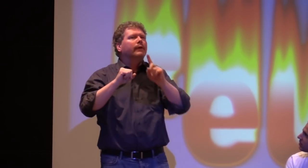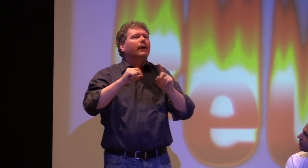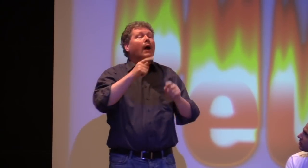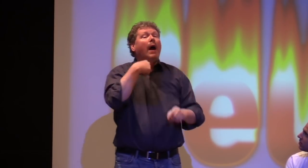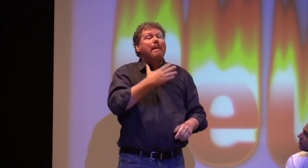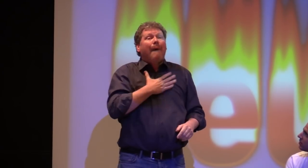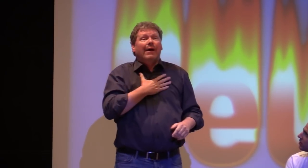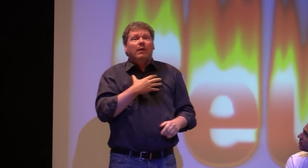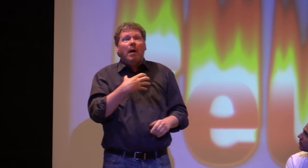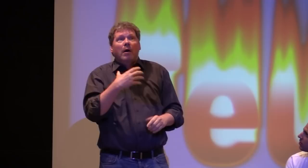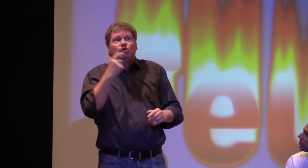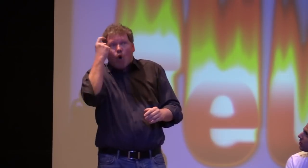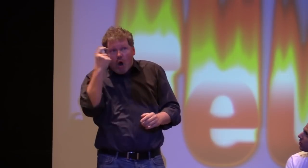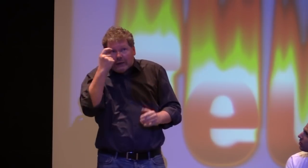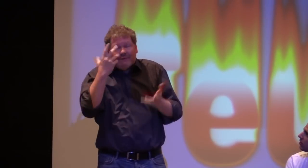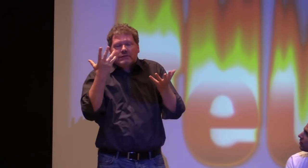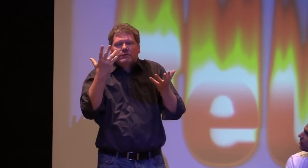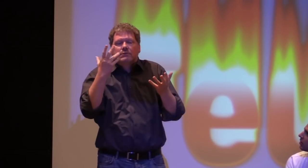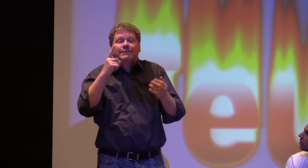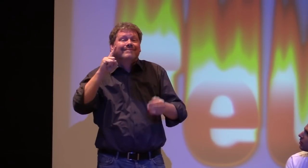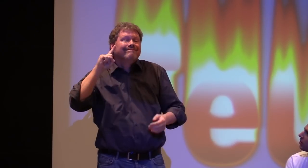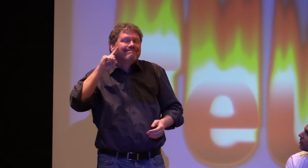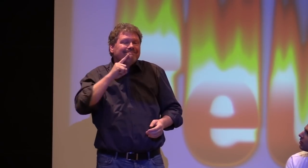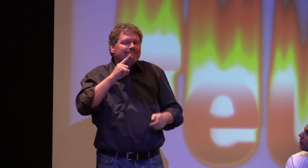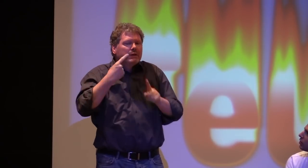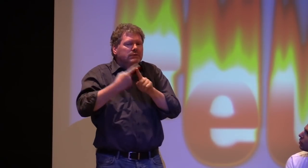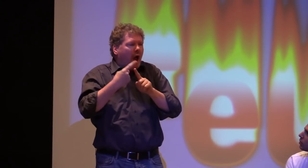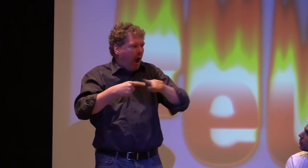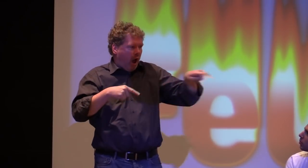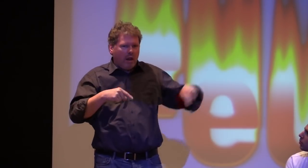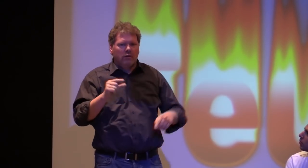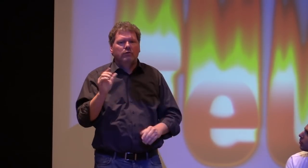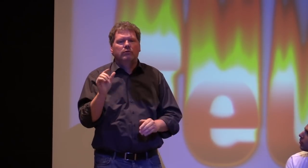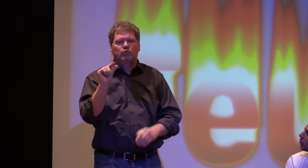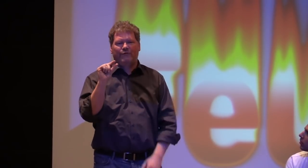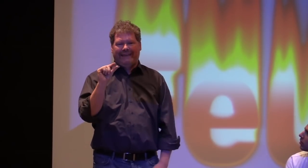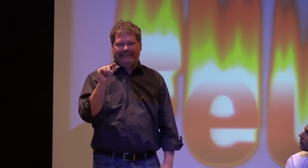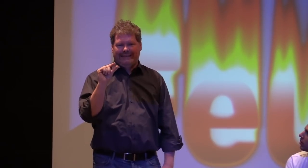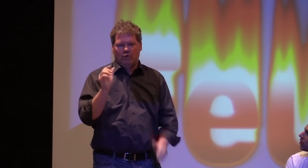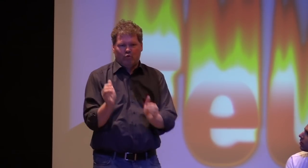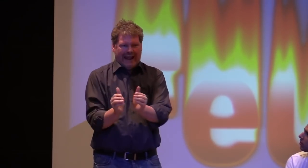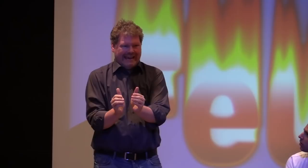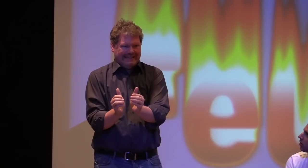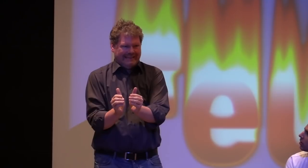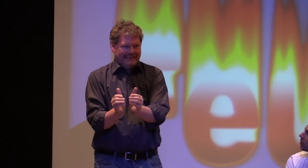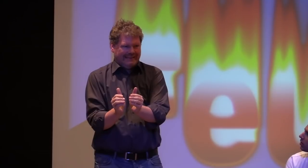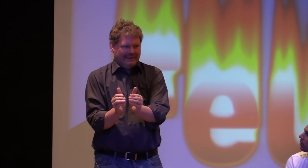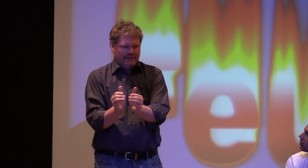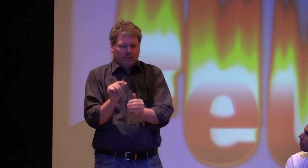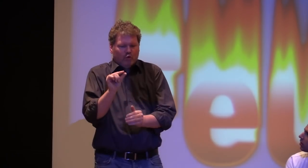so technische Errungenschaften. Und alle wissen ja, die Technik, die schreitet rasant voran. Allerdings ist meine Sorge einfach nur, dass